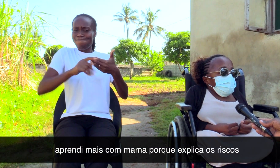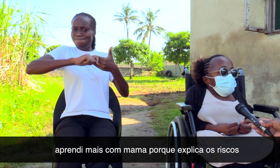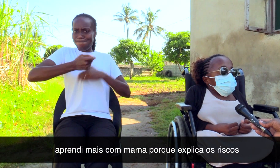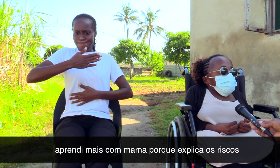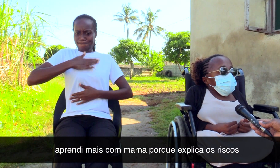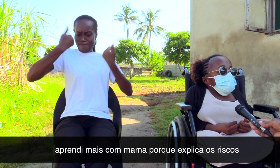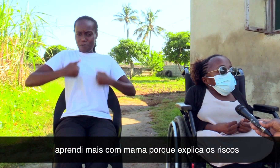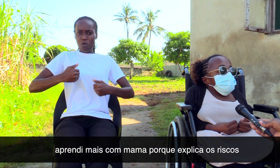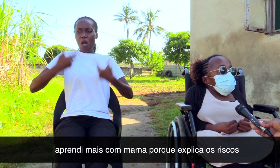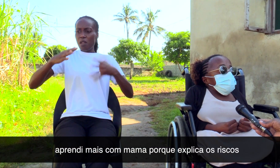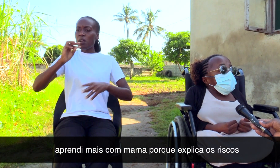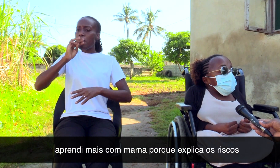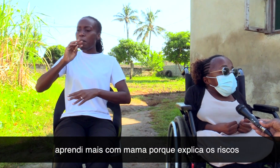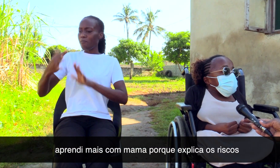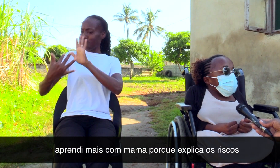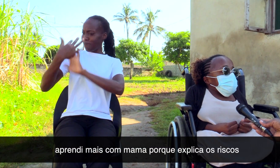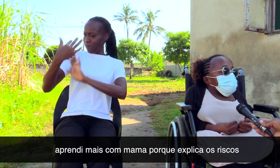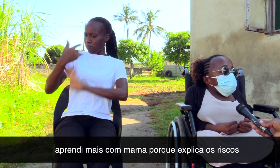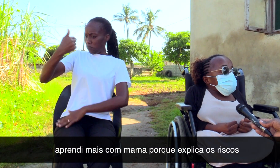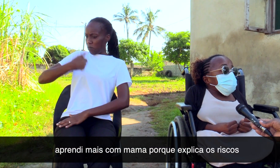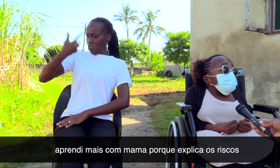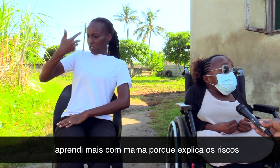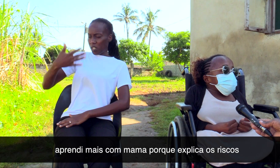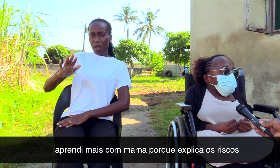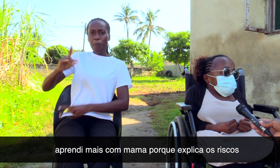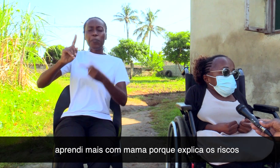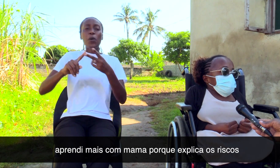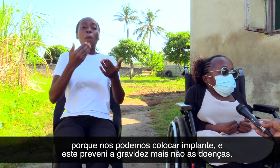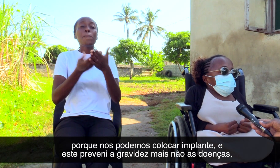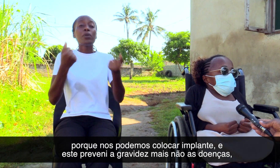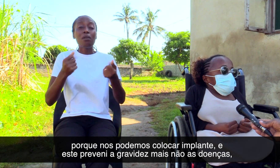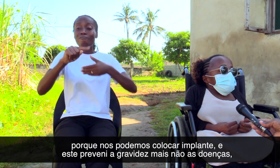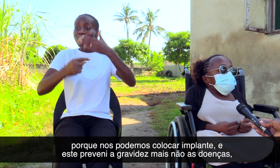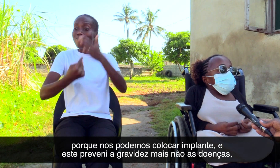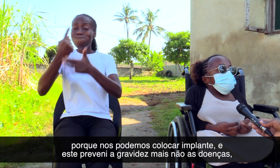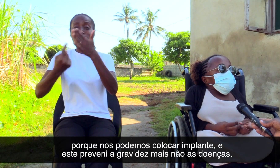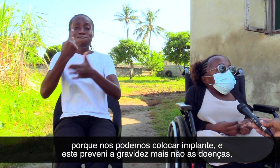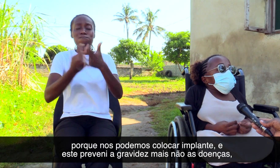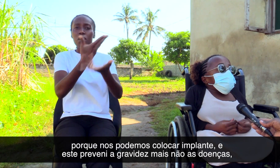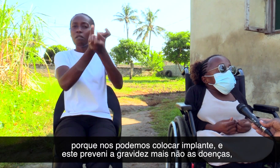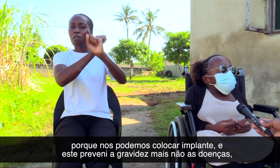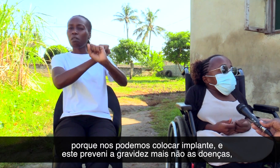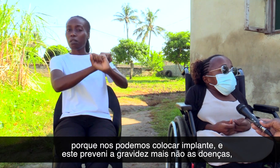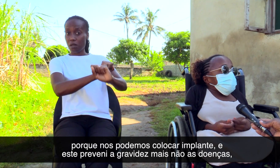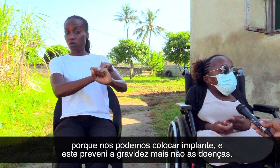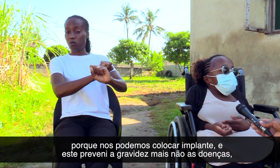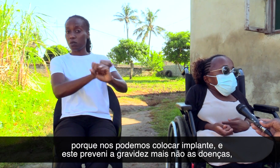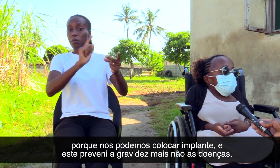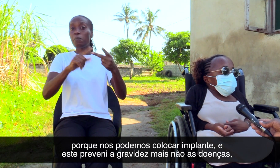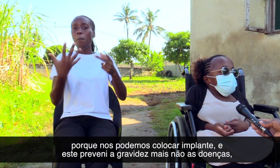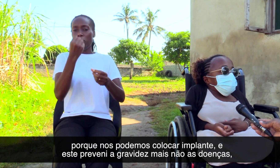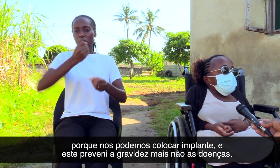com a mamãe, porque ela explica sobre os riscos que nós podemos colocar